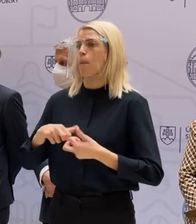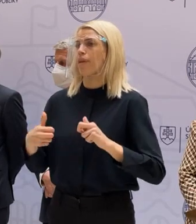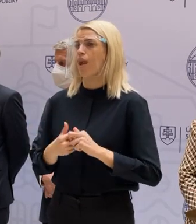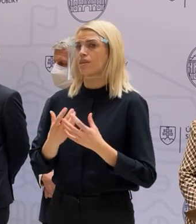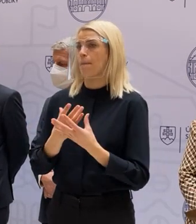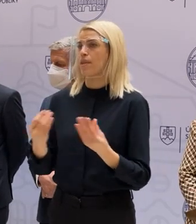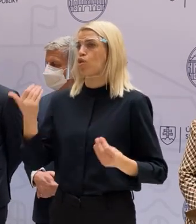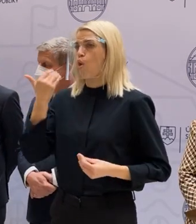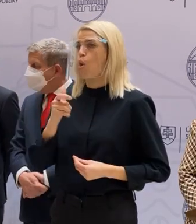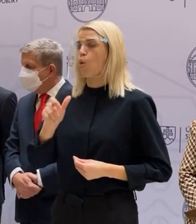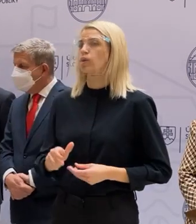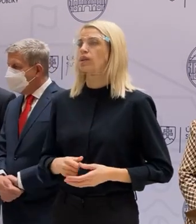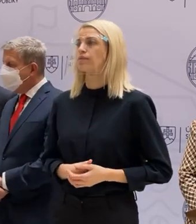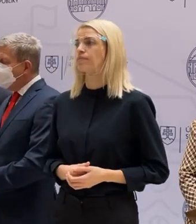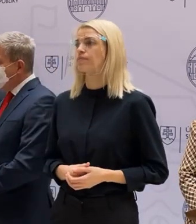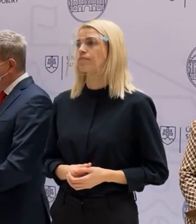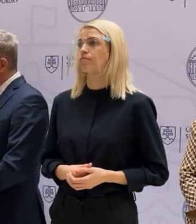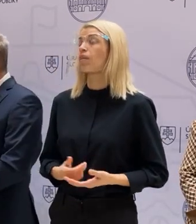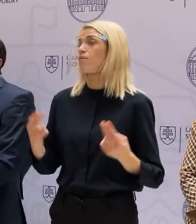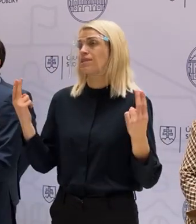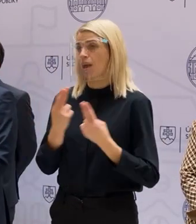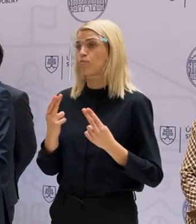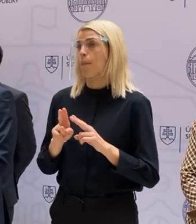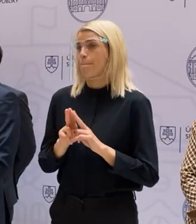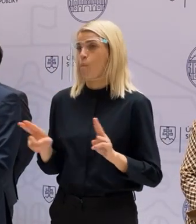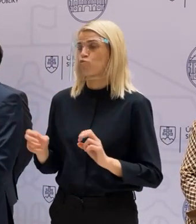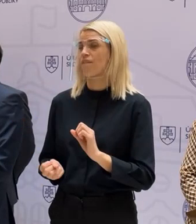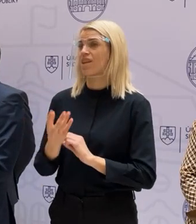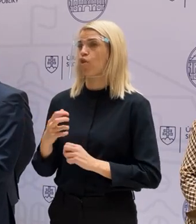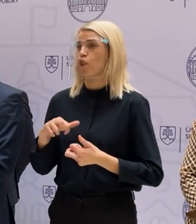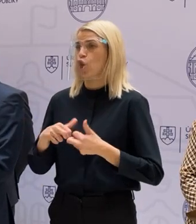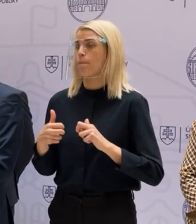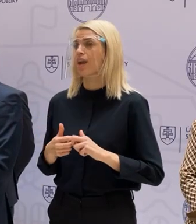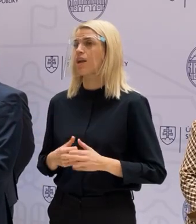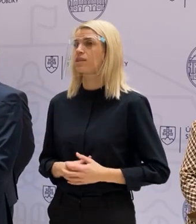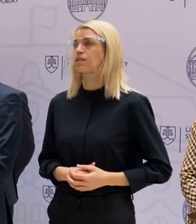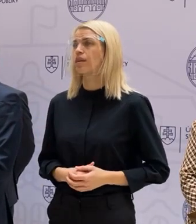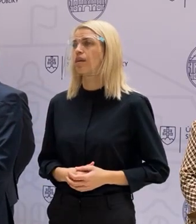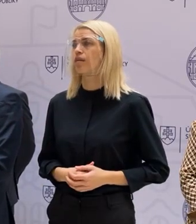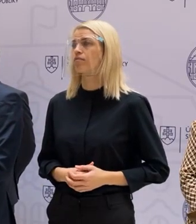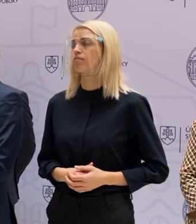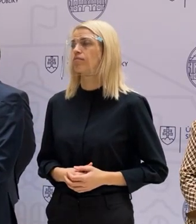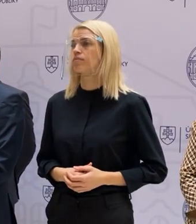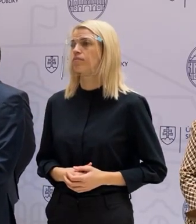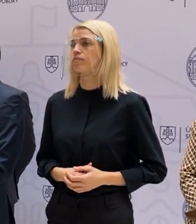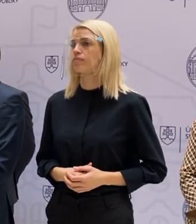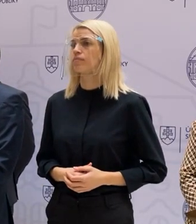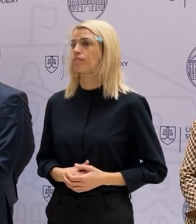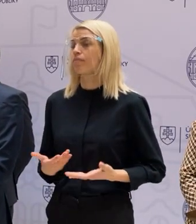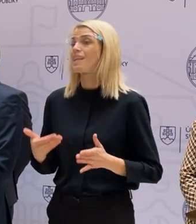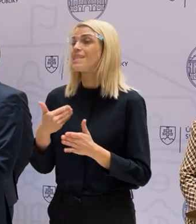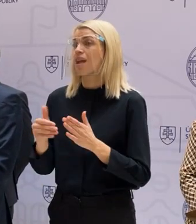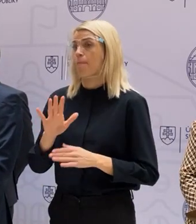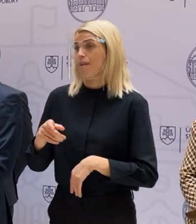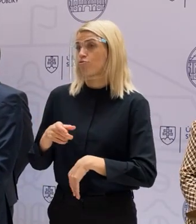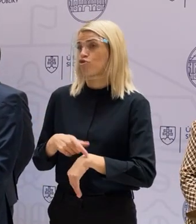ľudí? No, samozrejme, že komplikácie to vytvoriť môže, ale tak ako povedal pán Mišík, stále majú